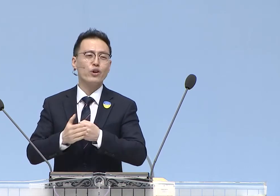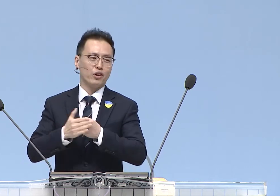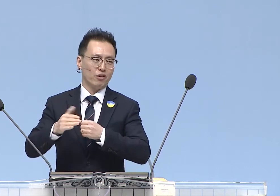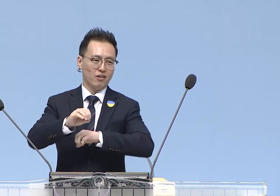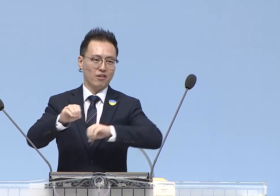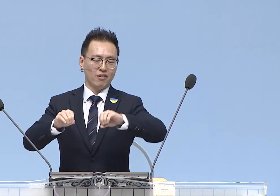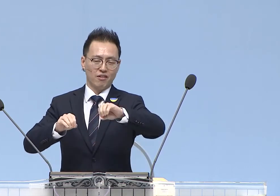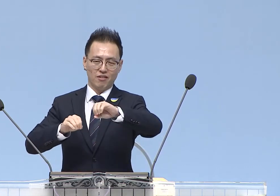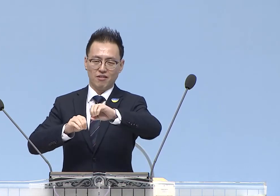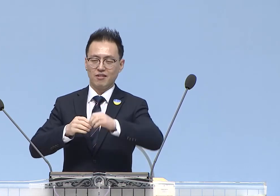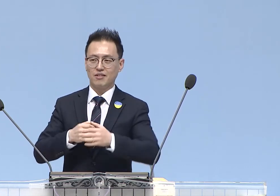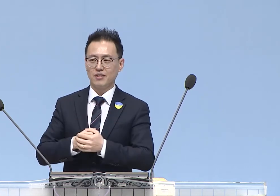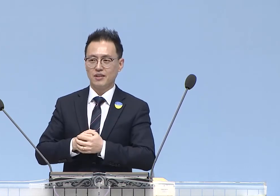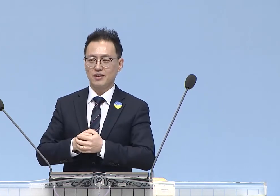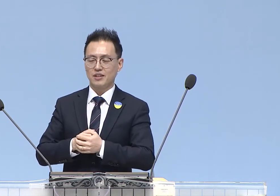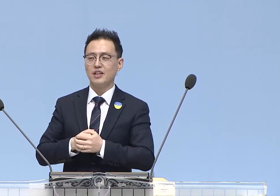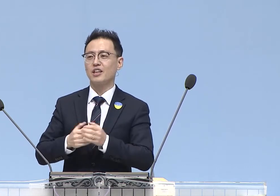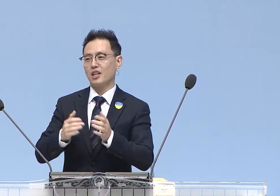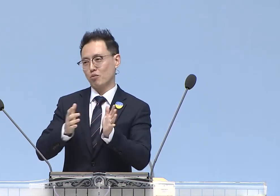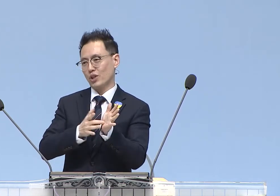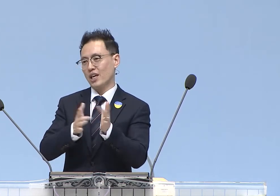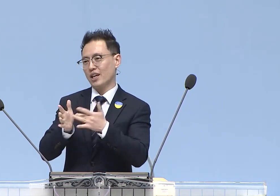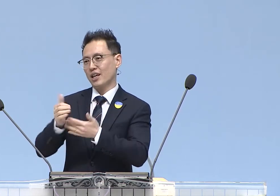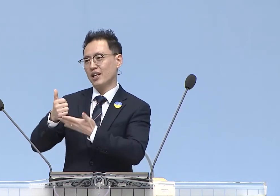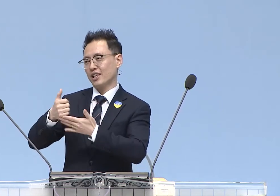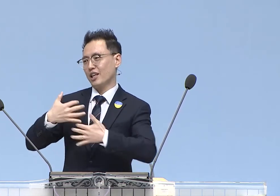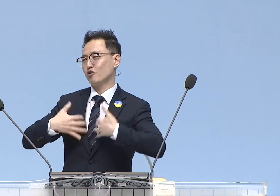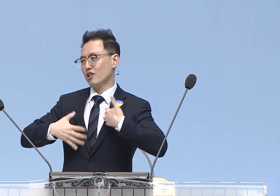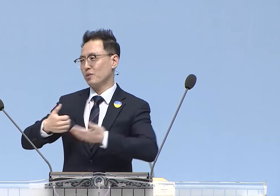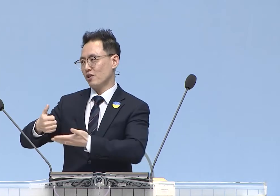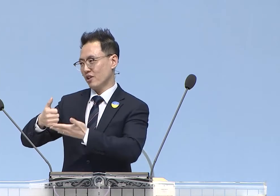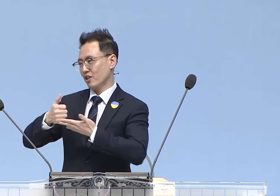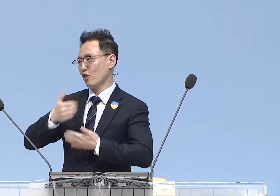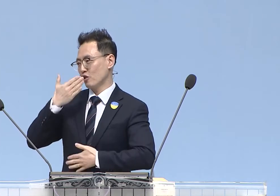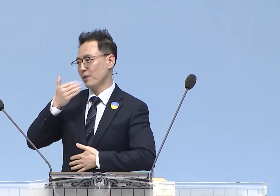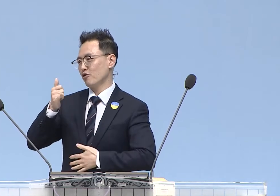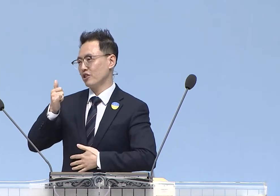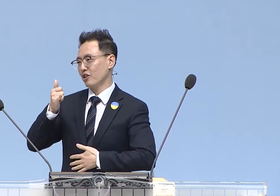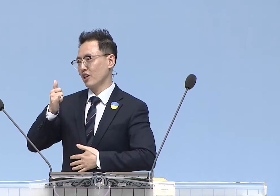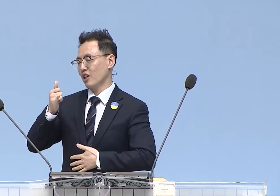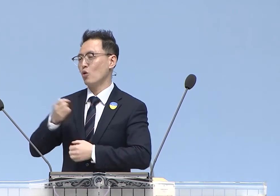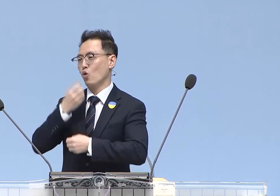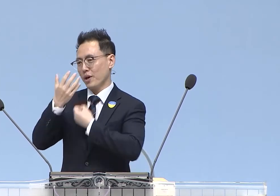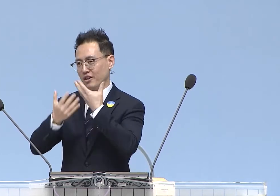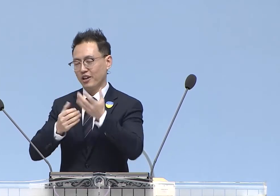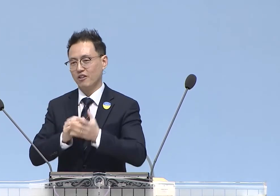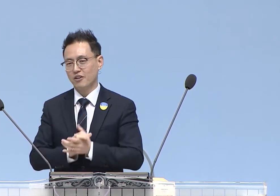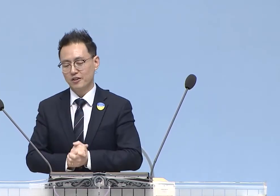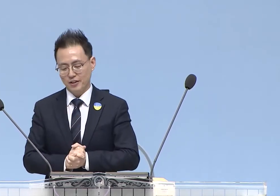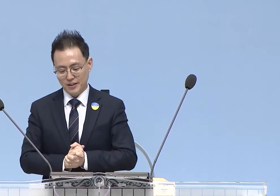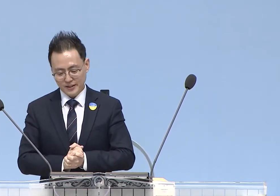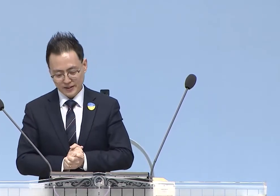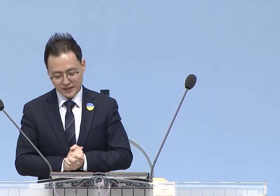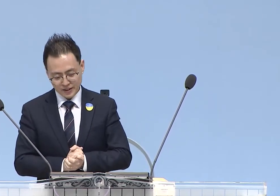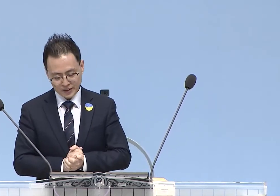오히려 그랬기 때문에 예수님을 영접할 수 있었다라고 고백을 해요.